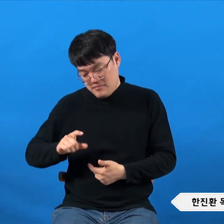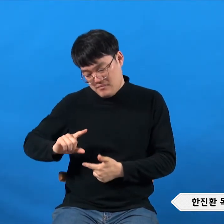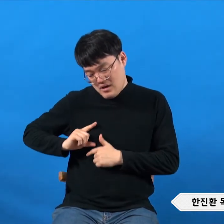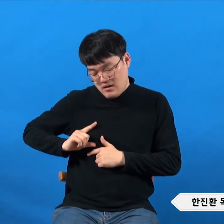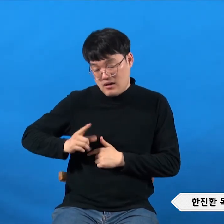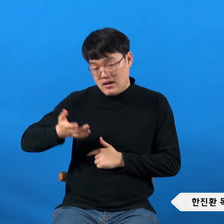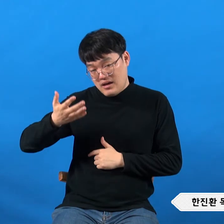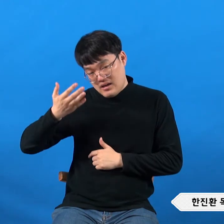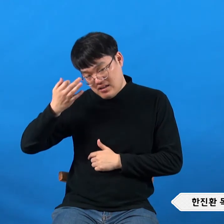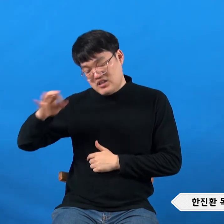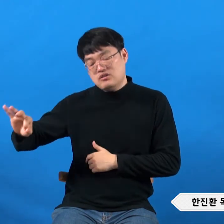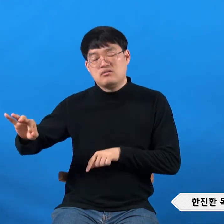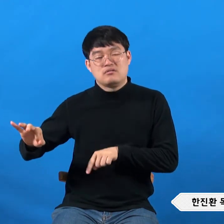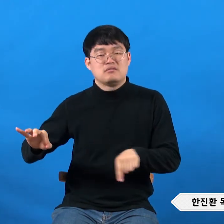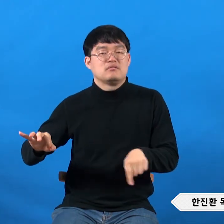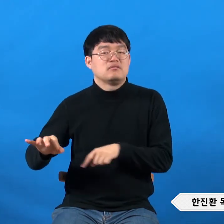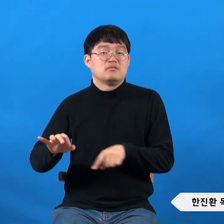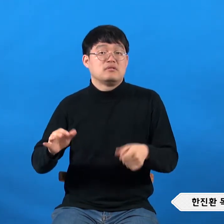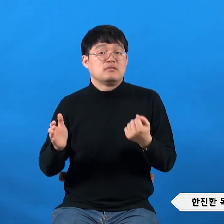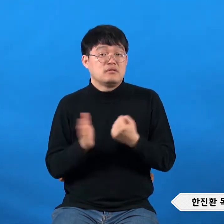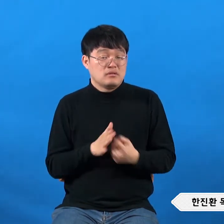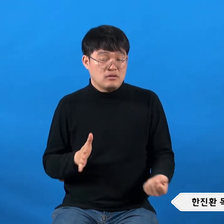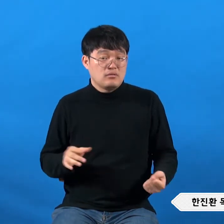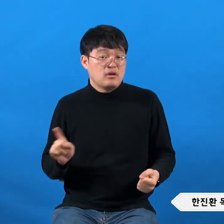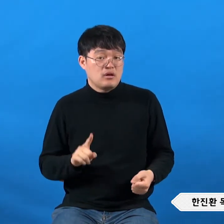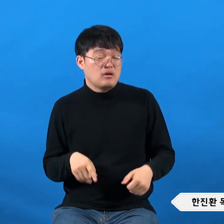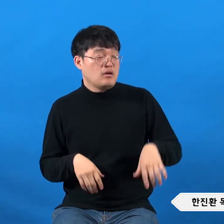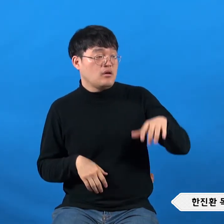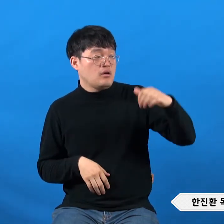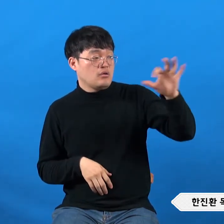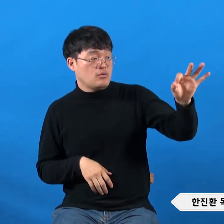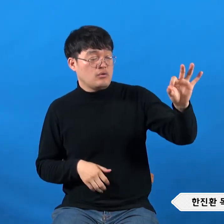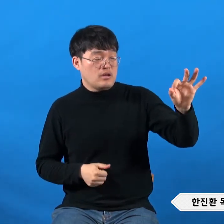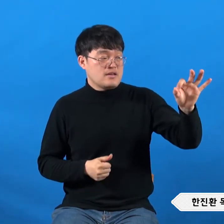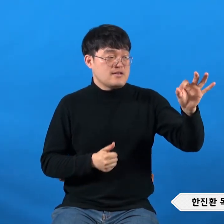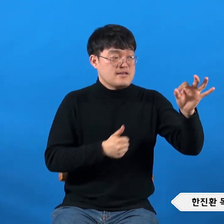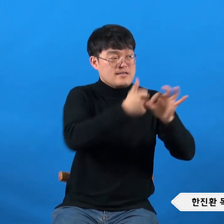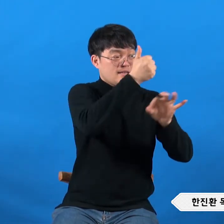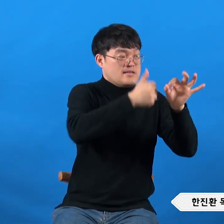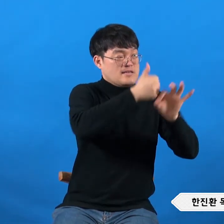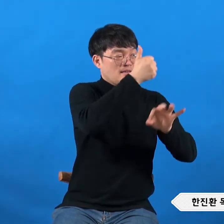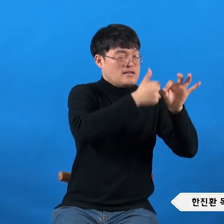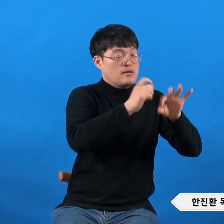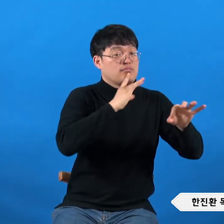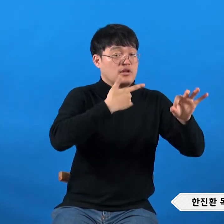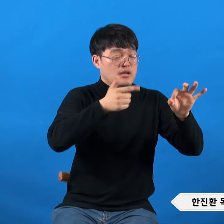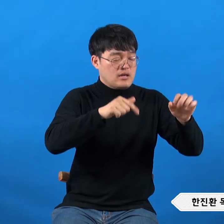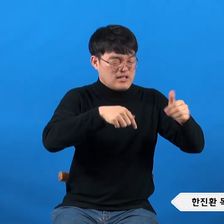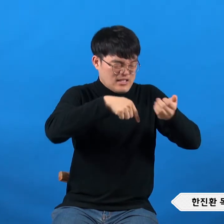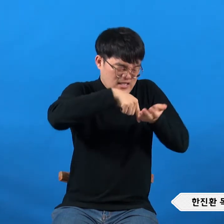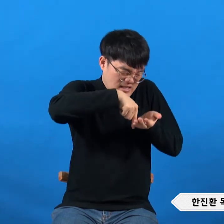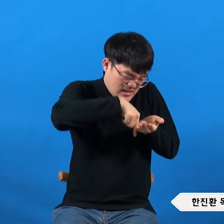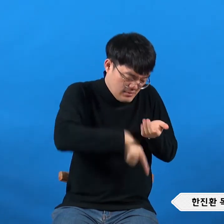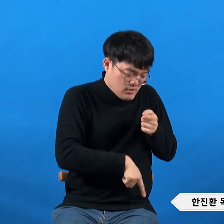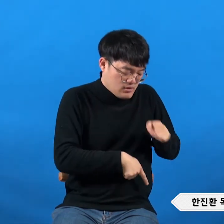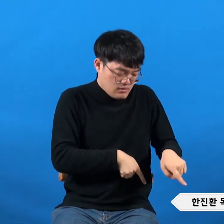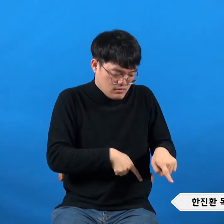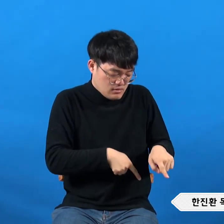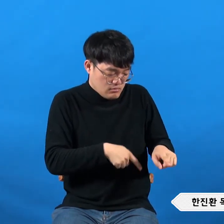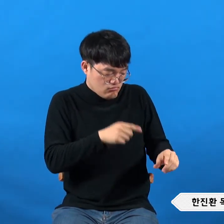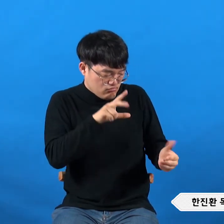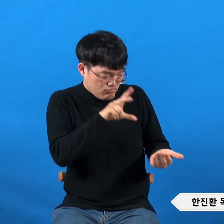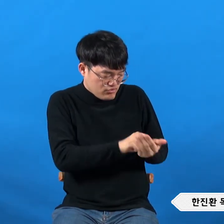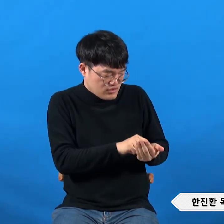만몬을 이기기 위해서는 이 피상적인 돈 문제를 해결해서만 되는 것이 아니고 더 깊은 곳에 자리 잡고 있는